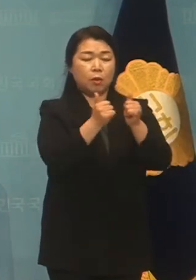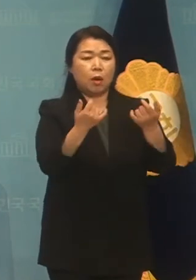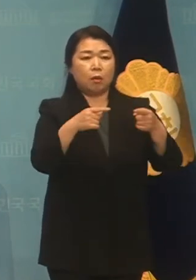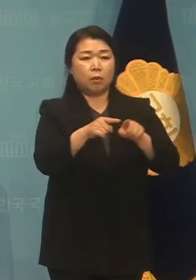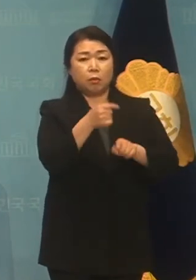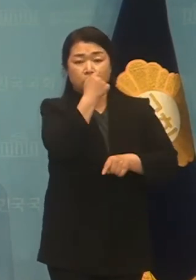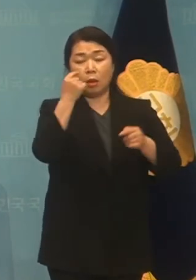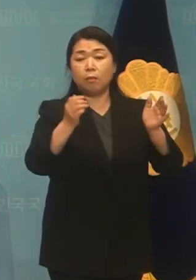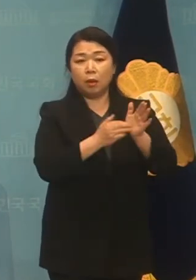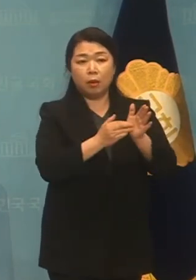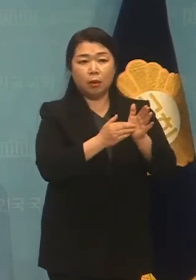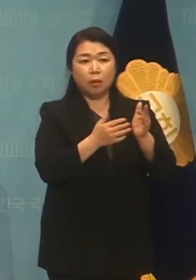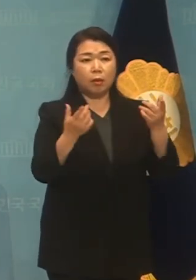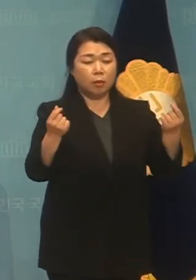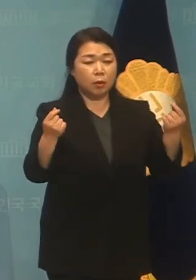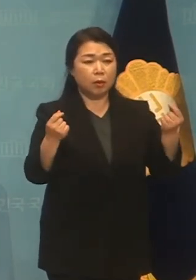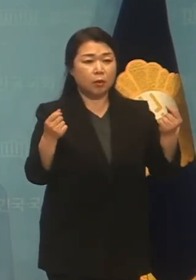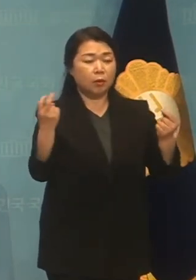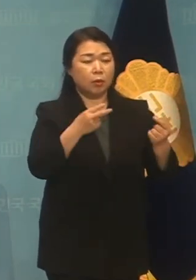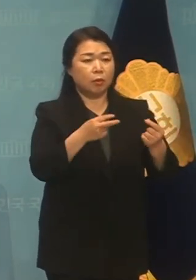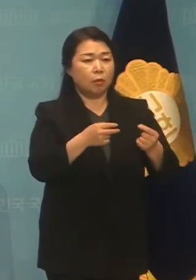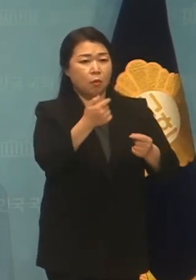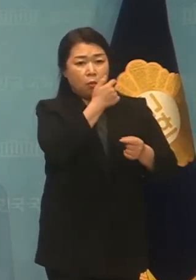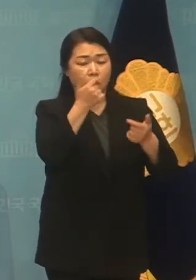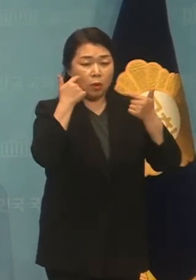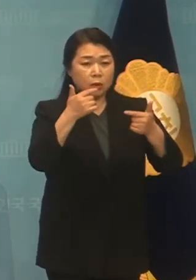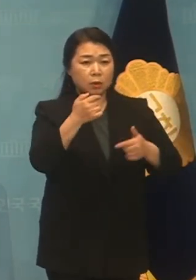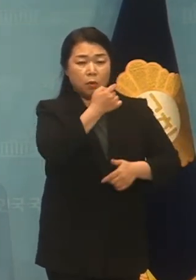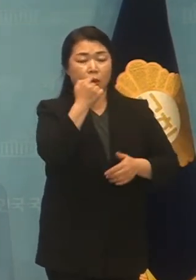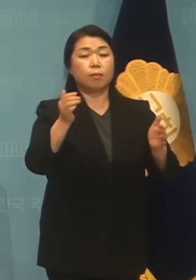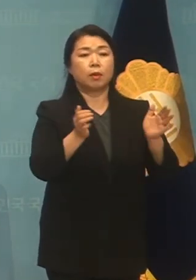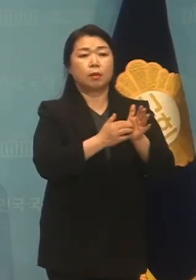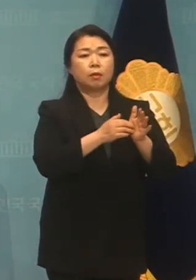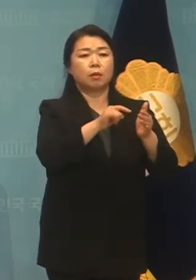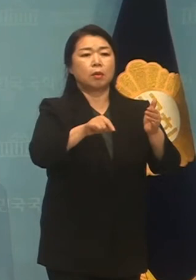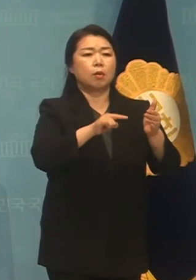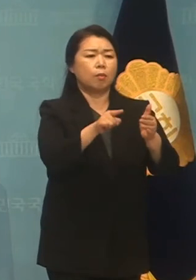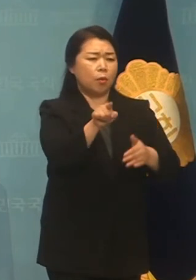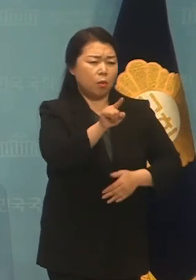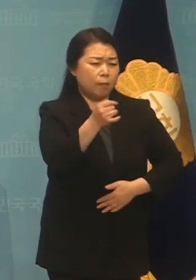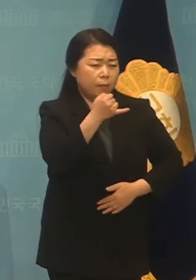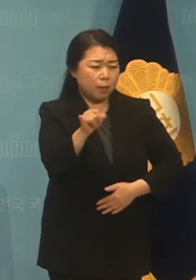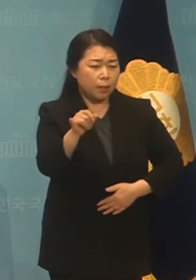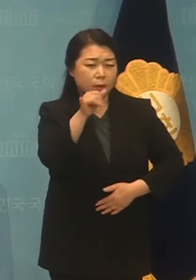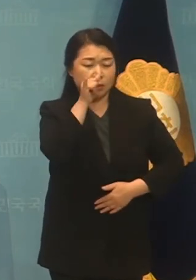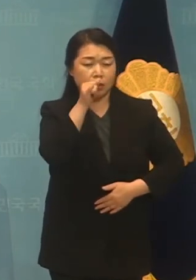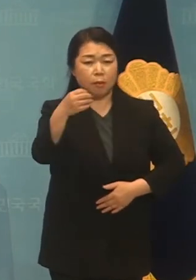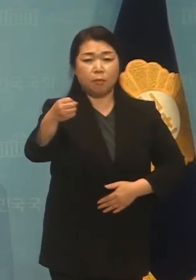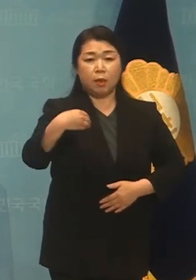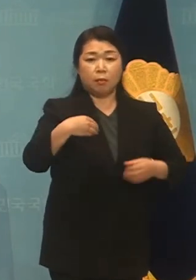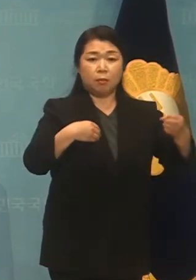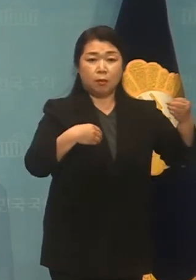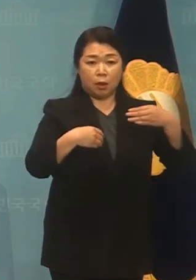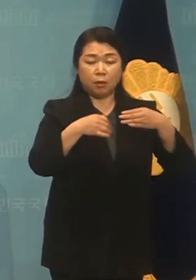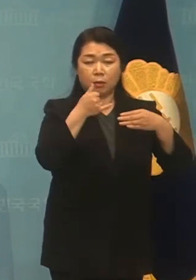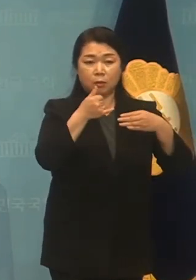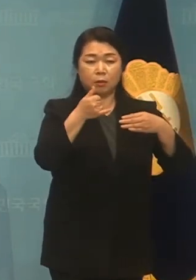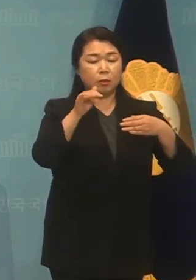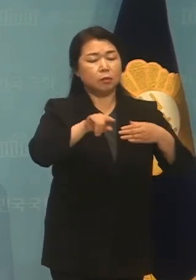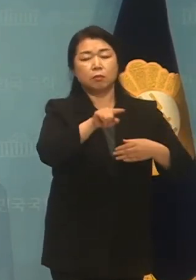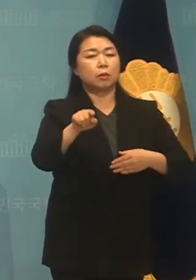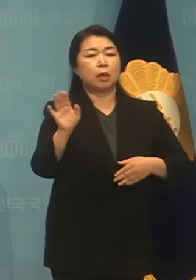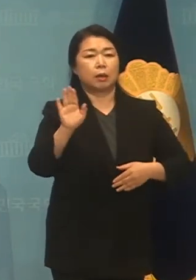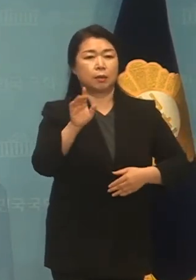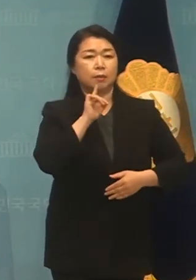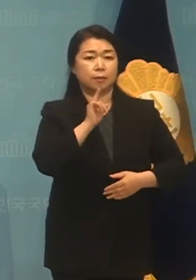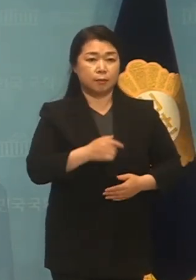했습니다. 그리고 소신과 시각들을 확인을 했습니다. 그 속에 어떤 하자가 있었다라는 지적들 저희는 없다고 이렇게 일을